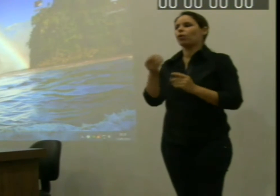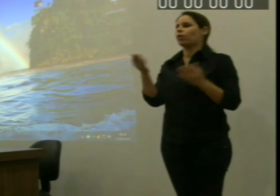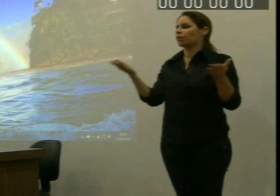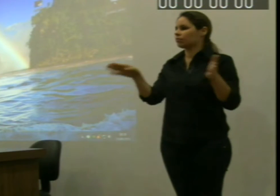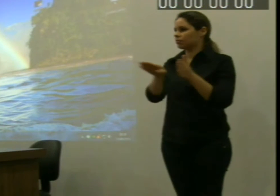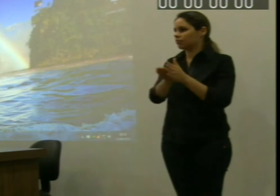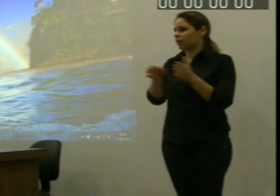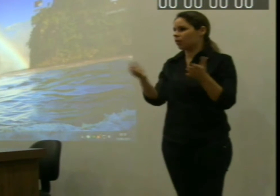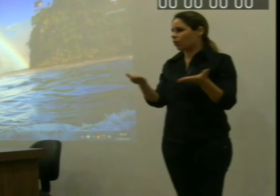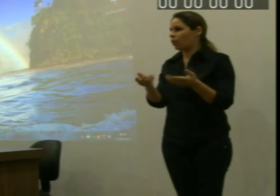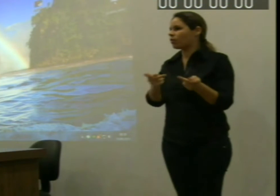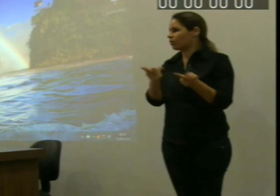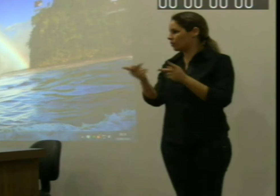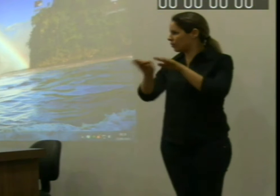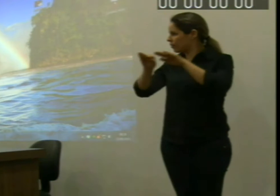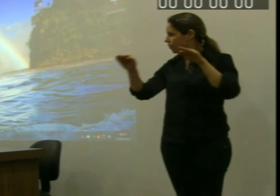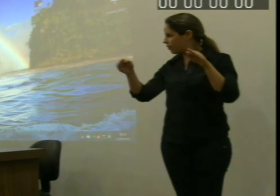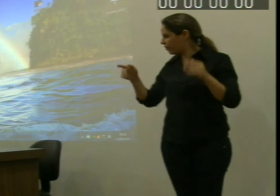a